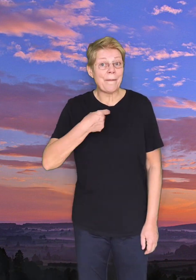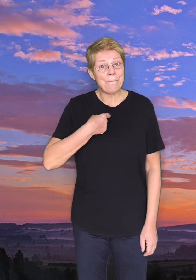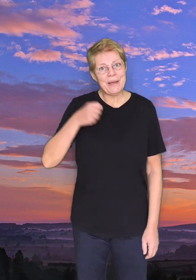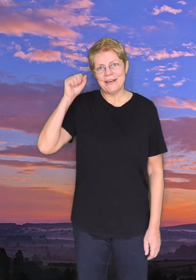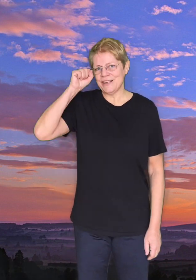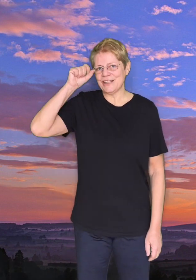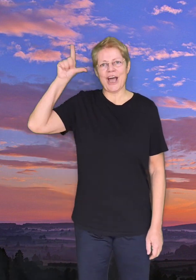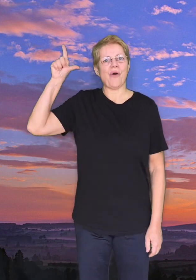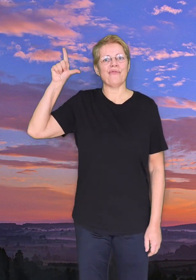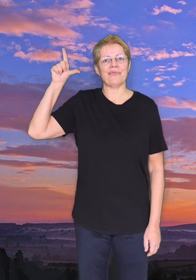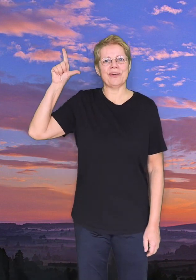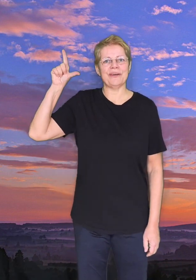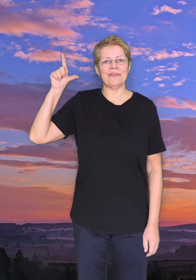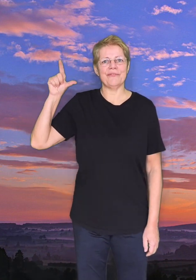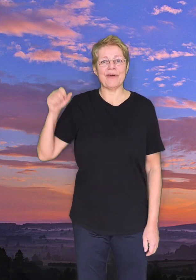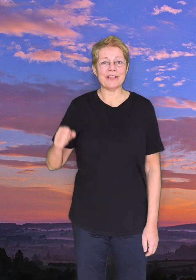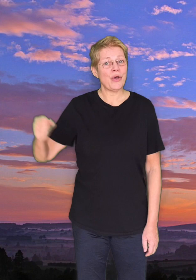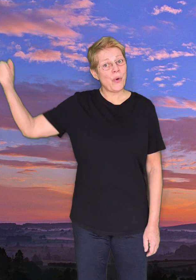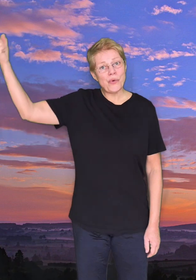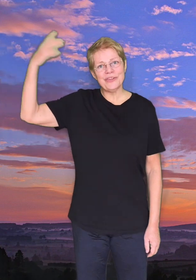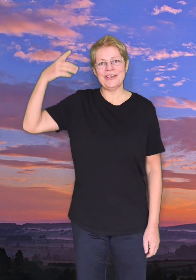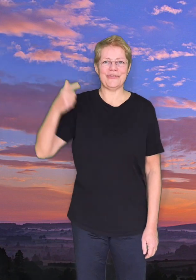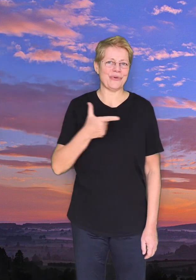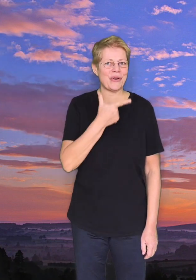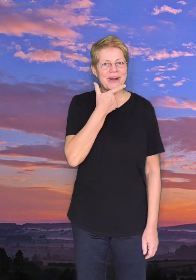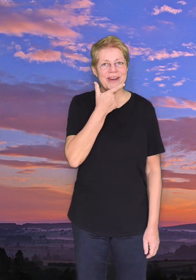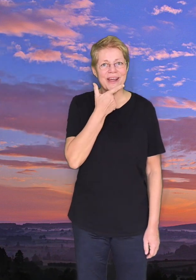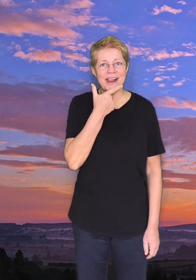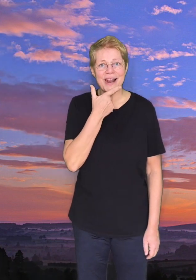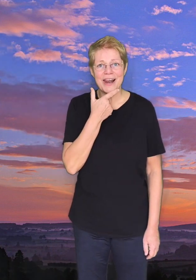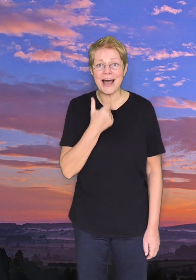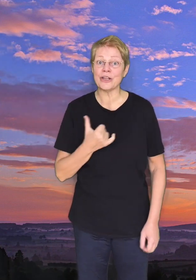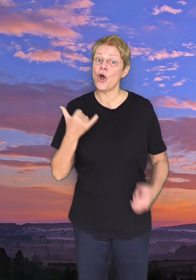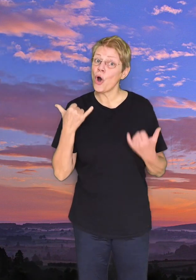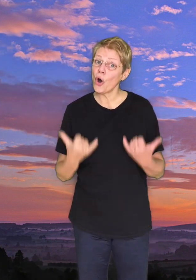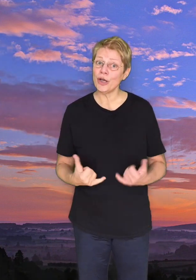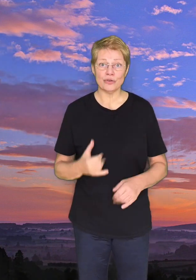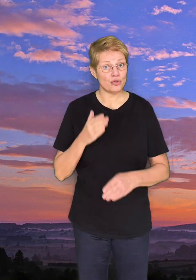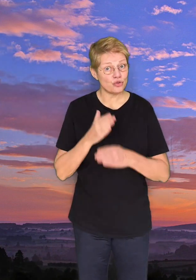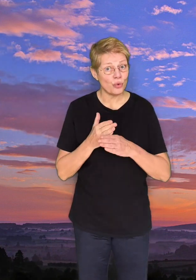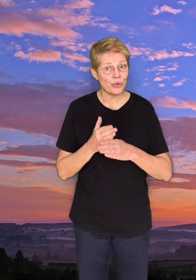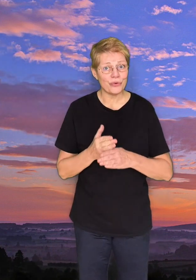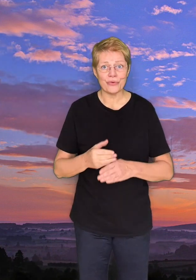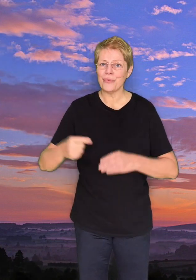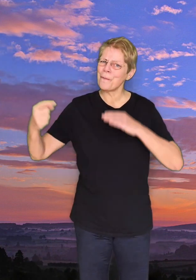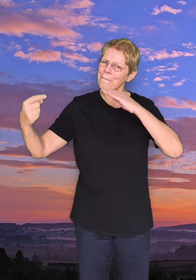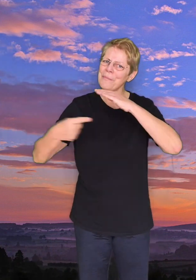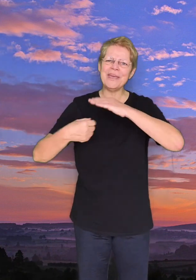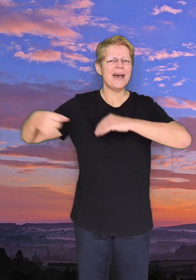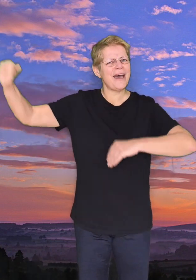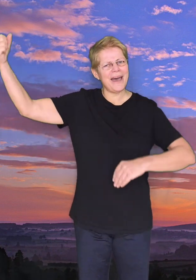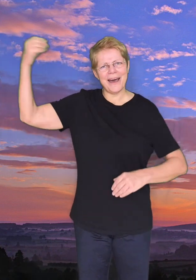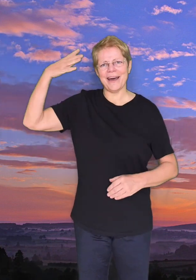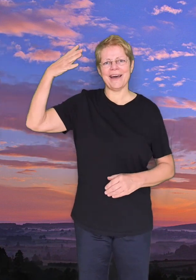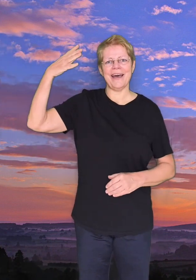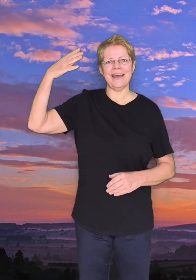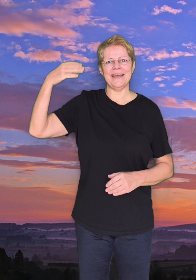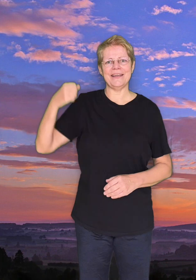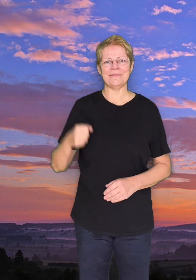bin ich aufgeacht und die Sonne lacht heute schon zu mir herein